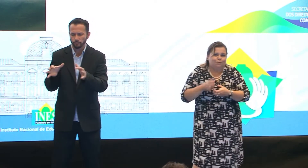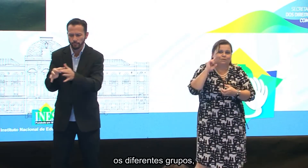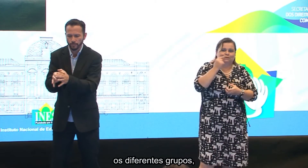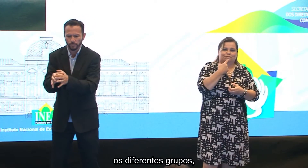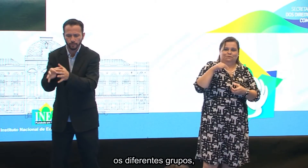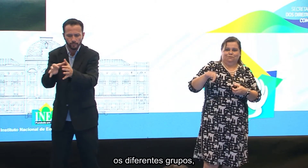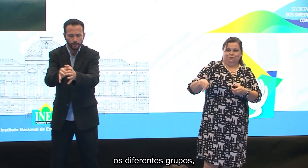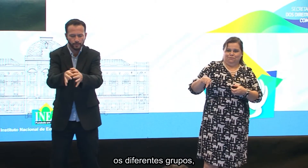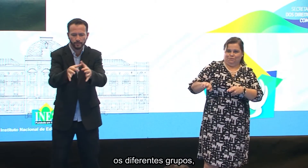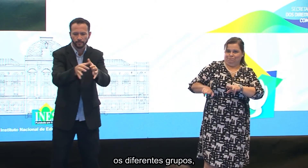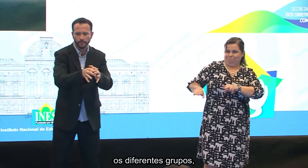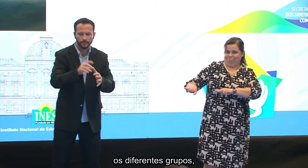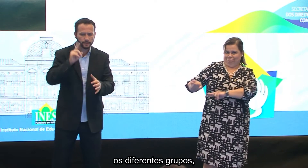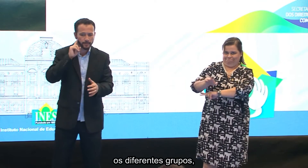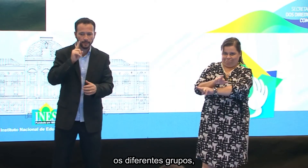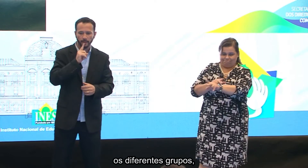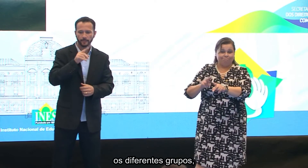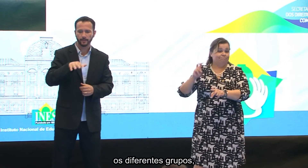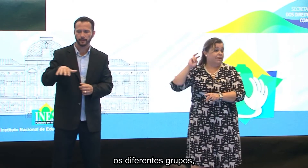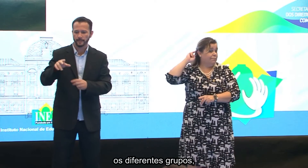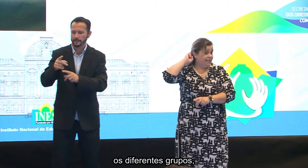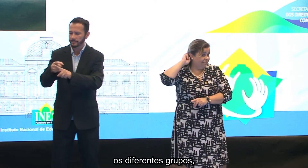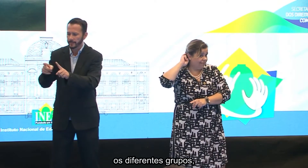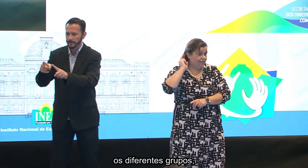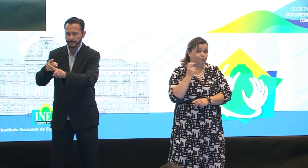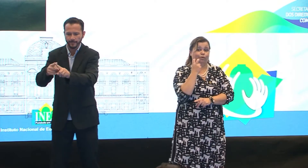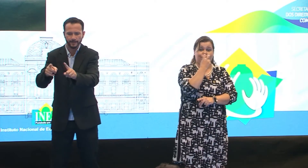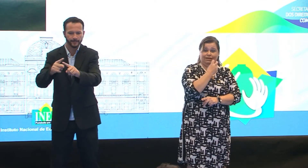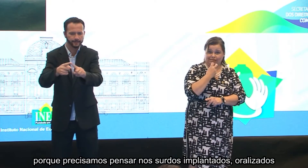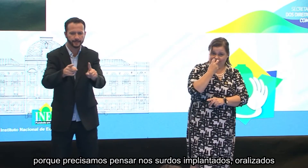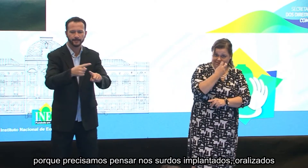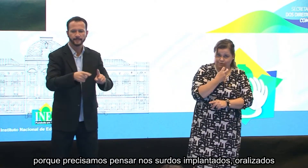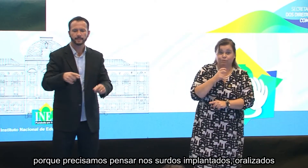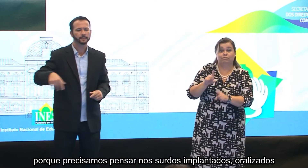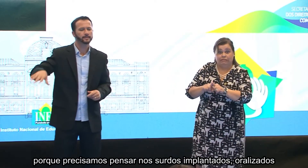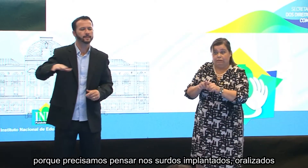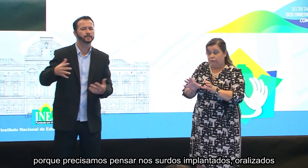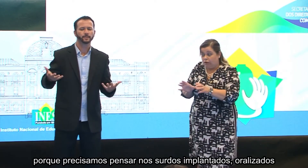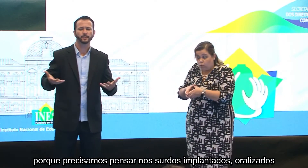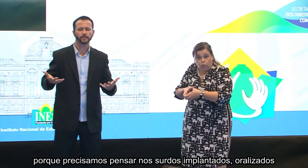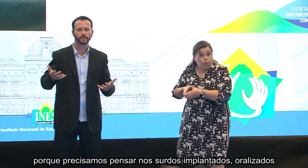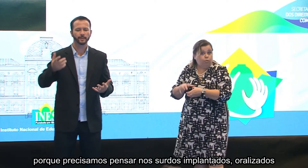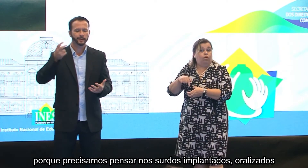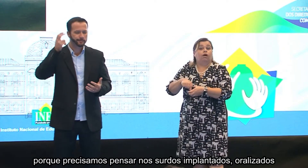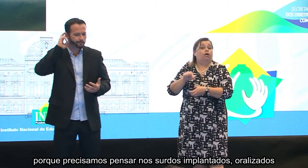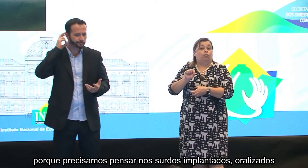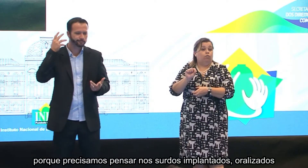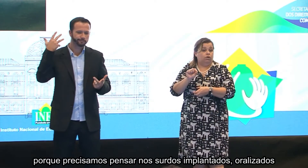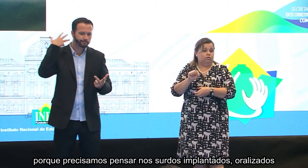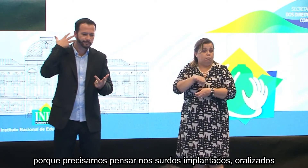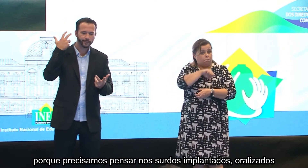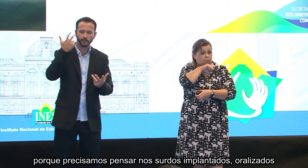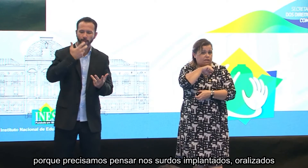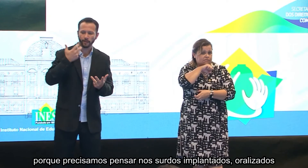os diferentes grupos, em diferentes grupos, porque precisamos pensar nos surdos implantados, nos surdos